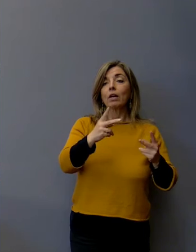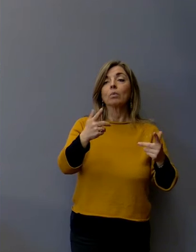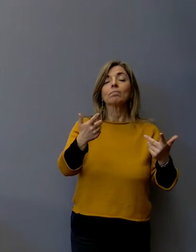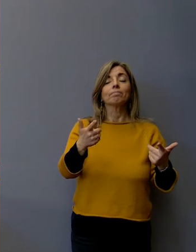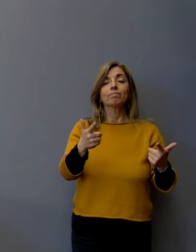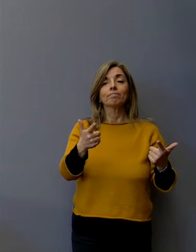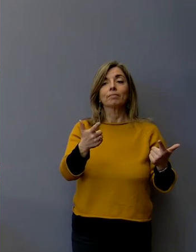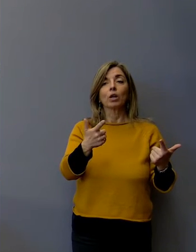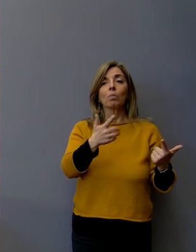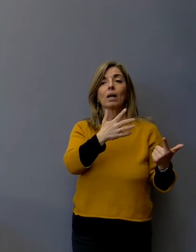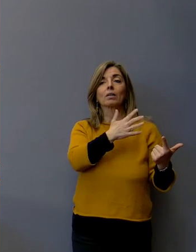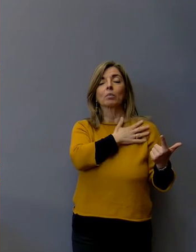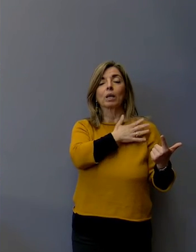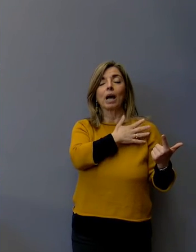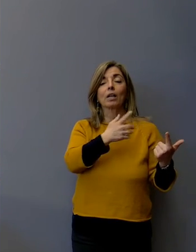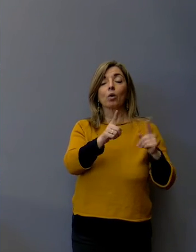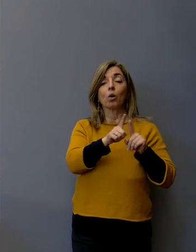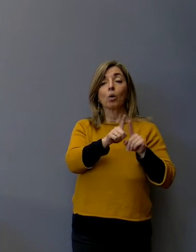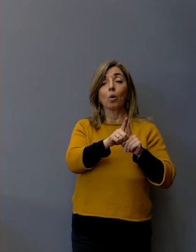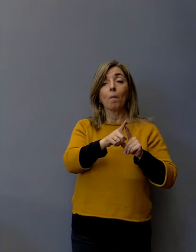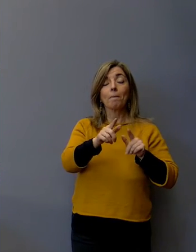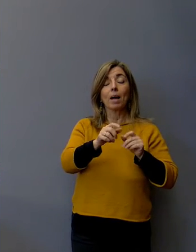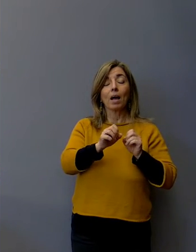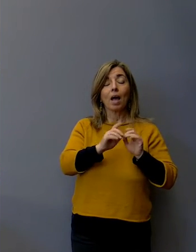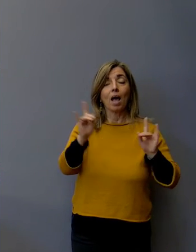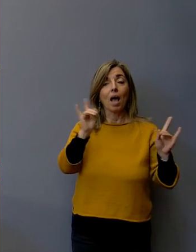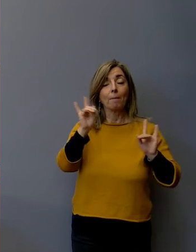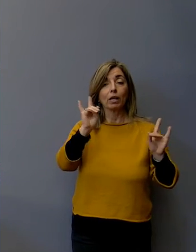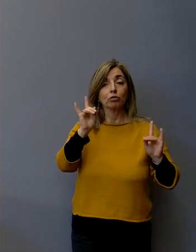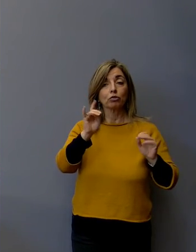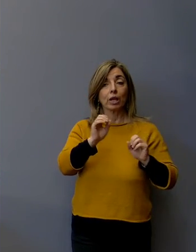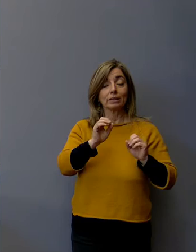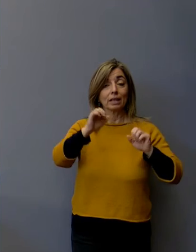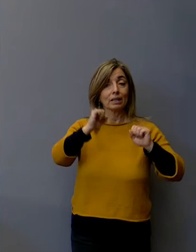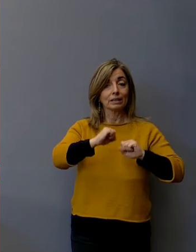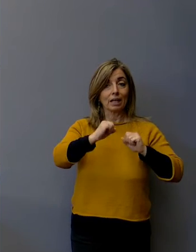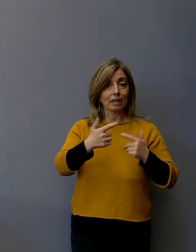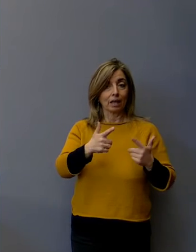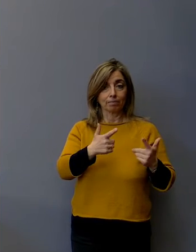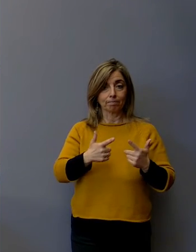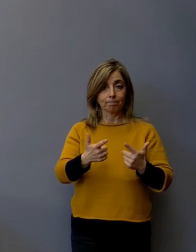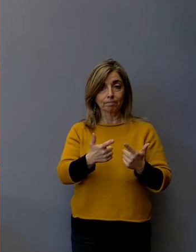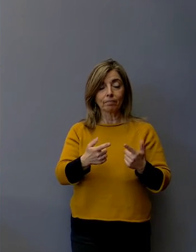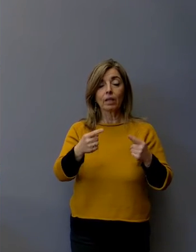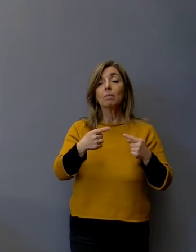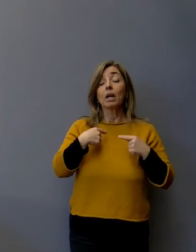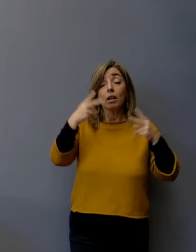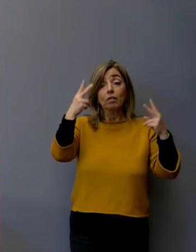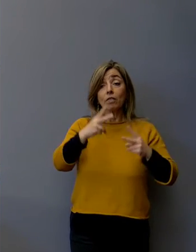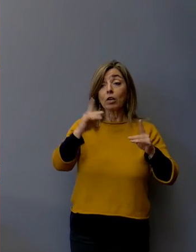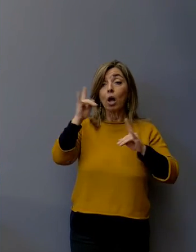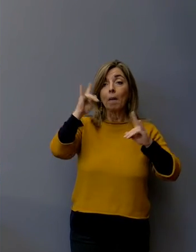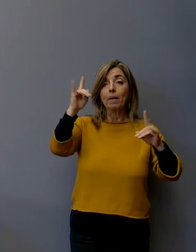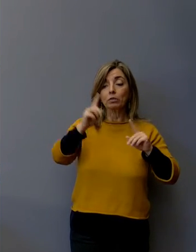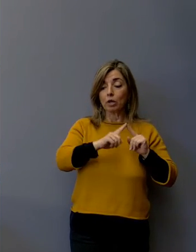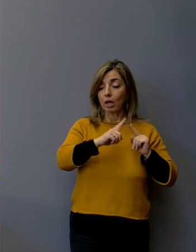è questa la preoccupazione più forte non solo perché non sappiamo quando finirà l'emergenza sanitaria ma perché già oggi sappiamo e siamo in grado